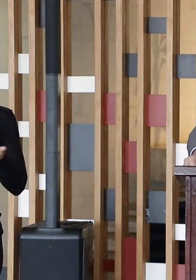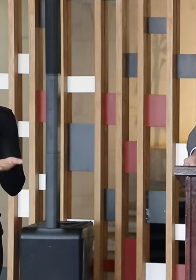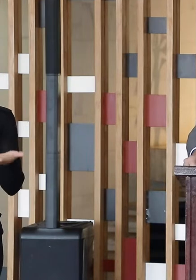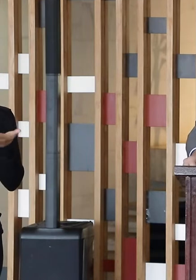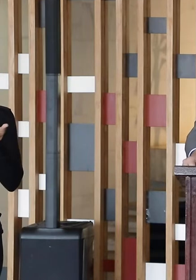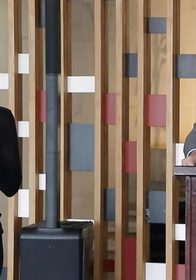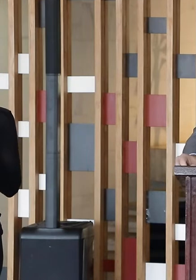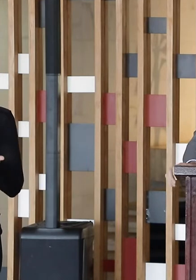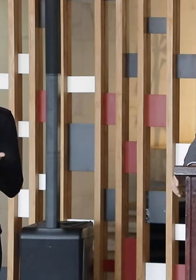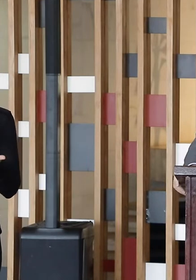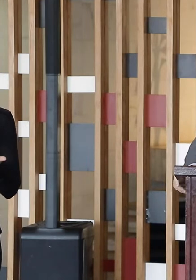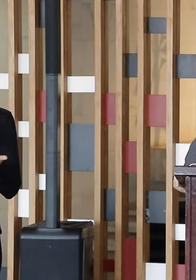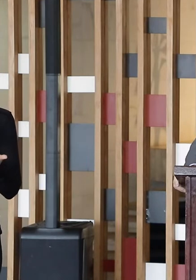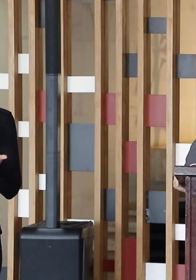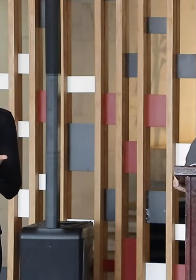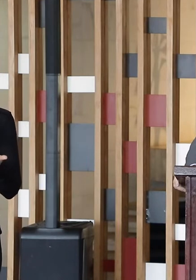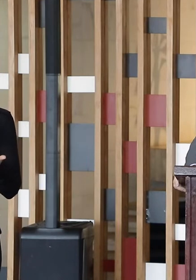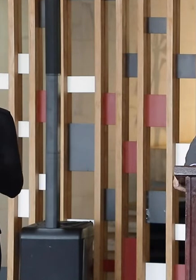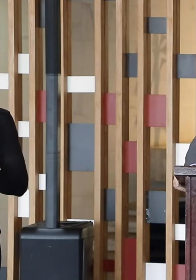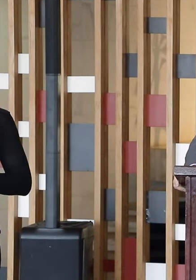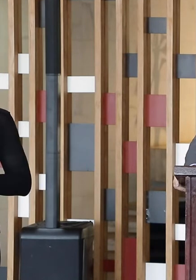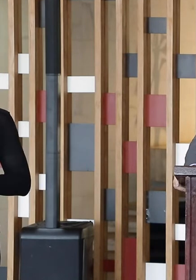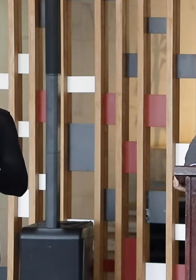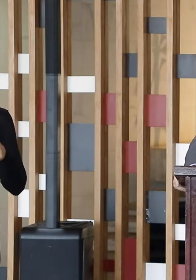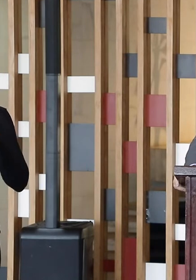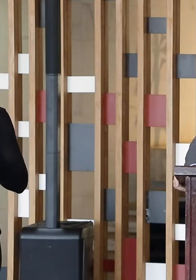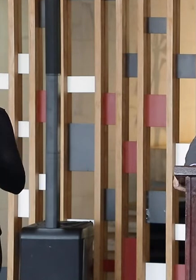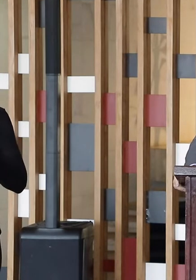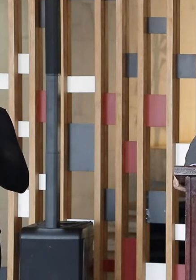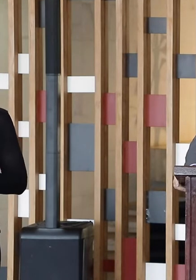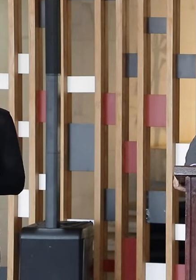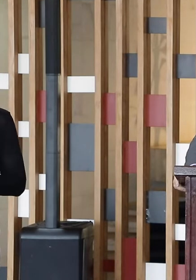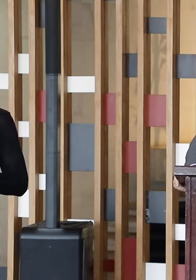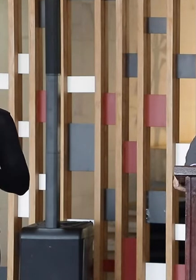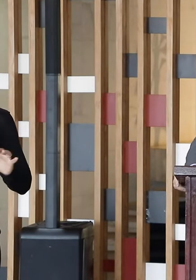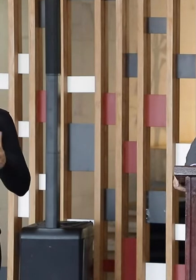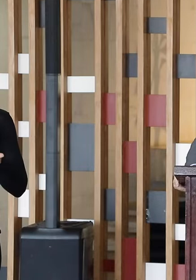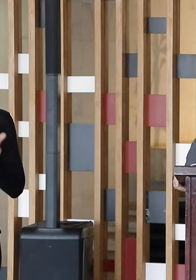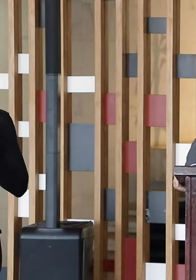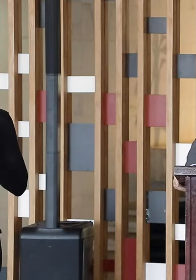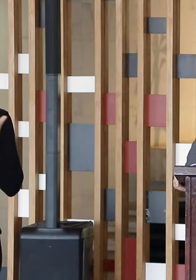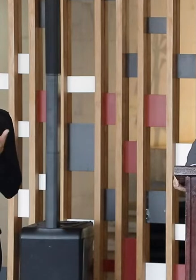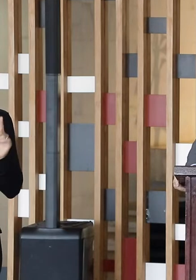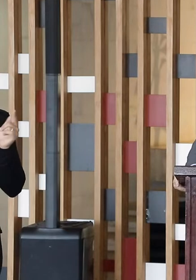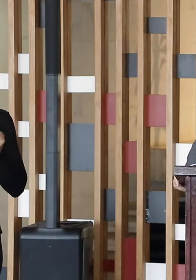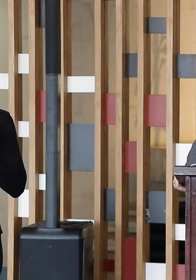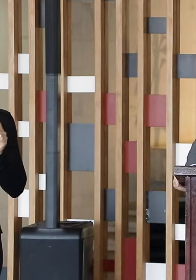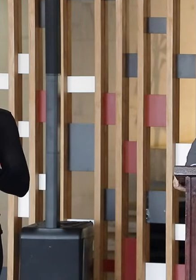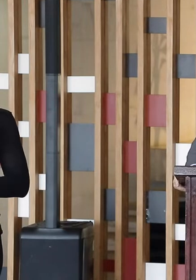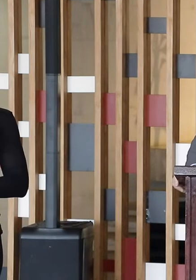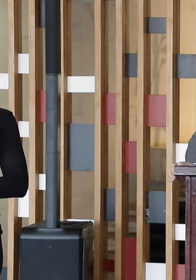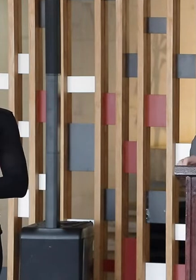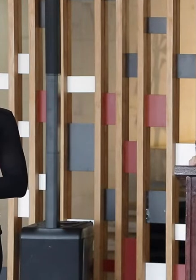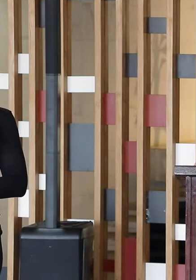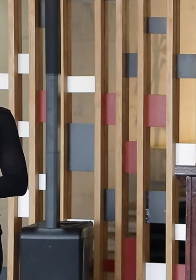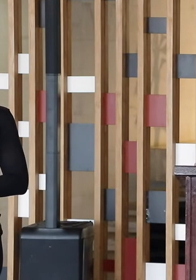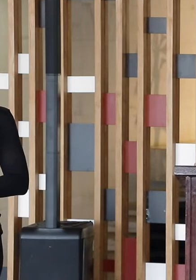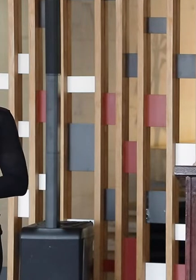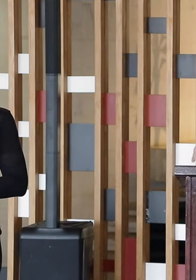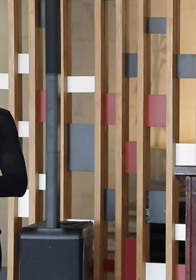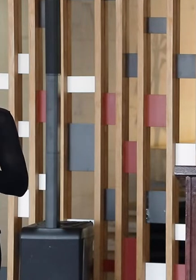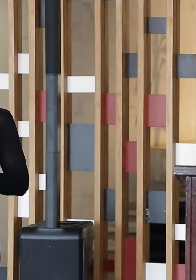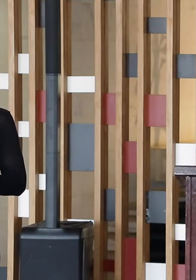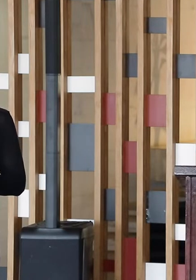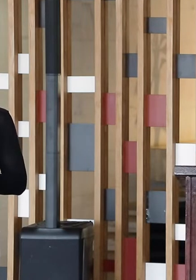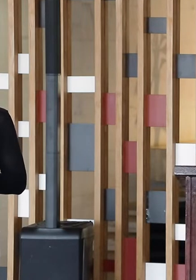receber no Itamaraty o ministro das Relações Exteriores do Chile, Dom Andrés Alamán,